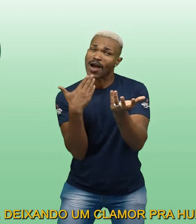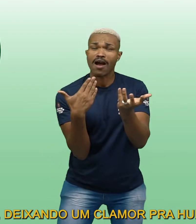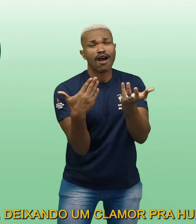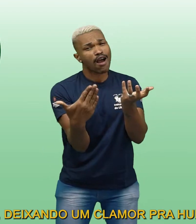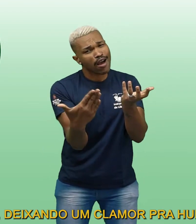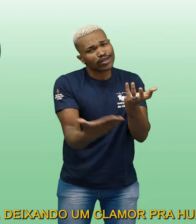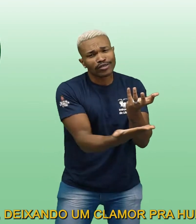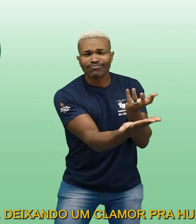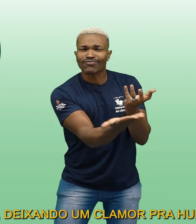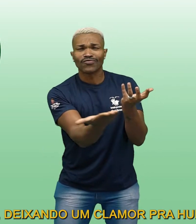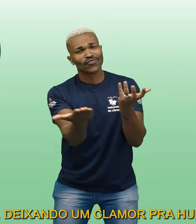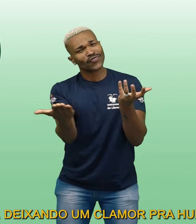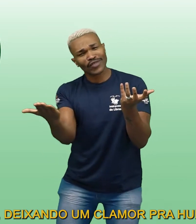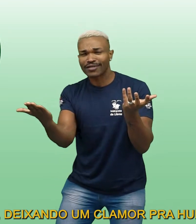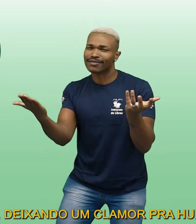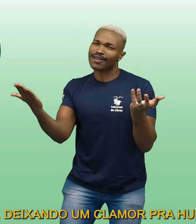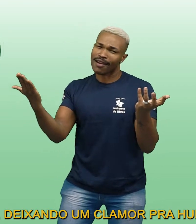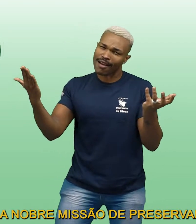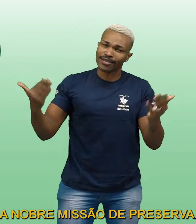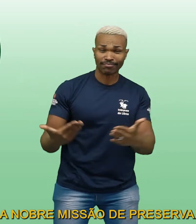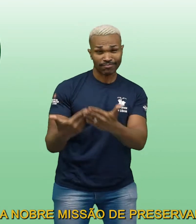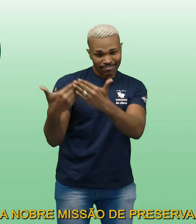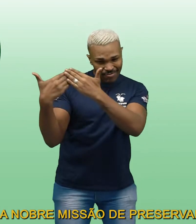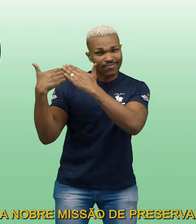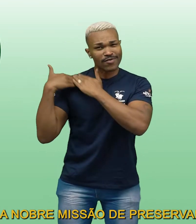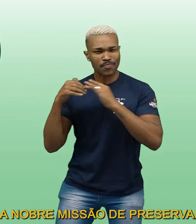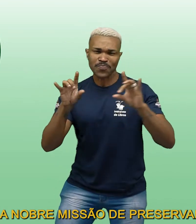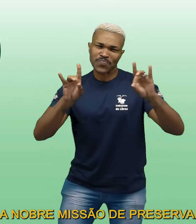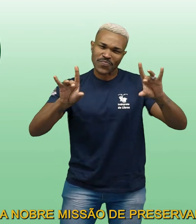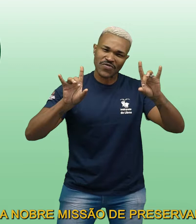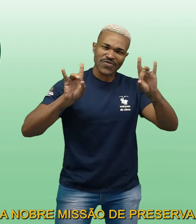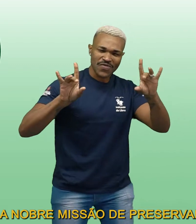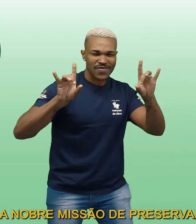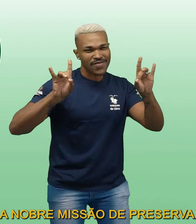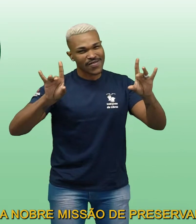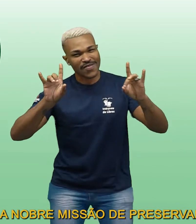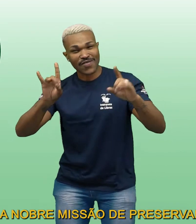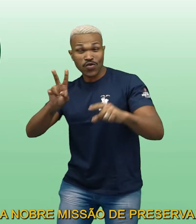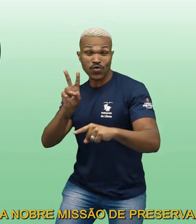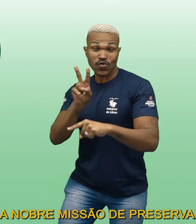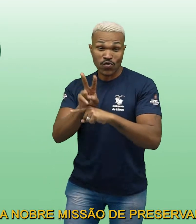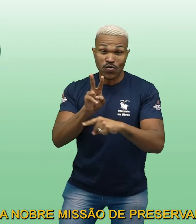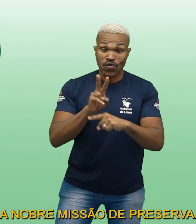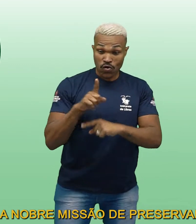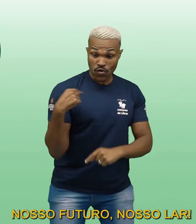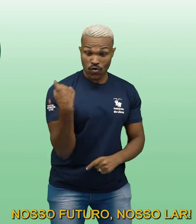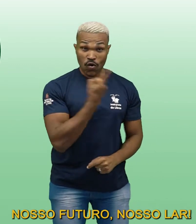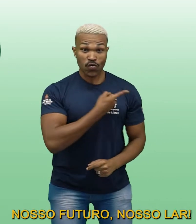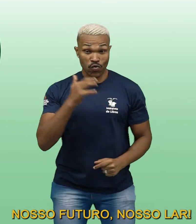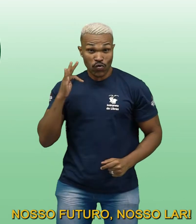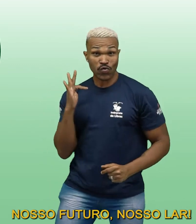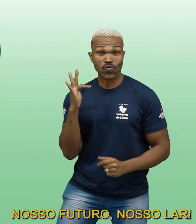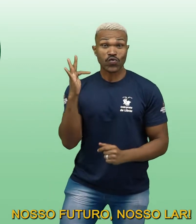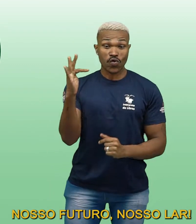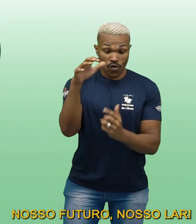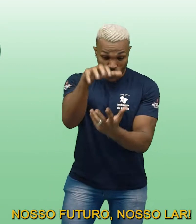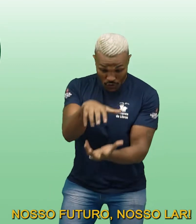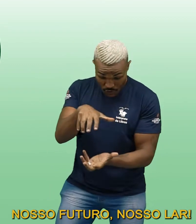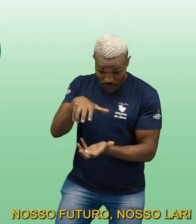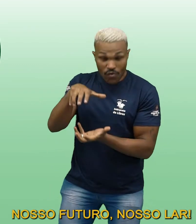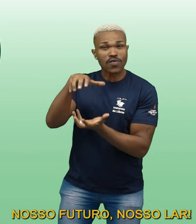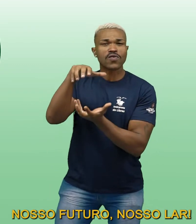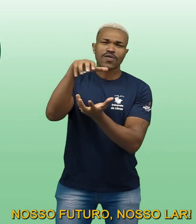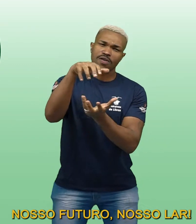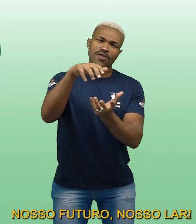Deixando um clamor pra humanidade, amor, amor, a nova missão de preservar nosso futuro,